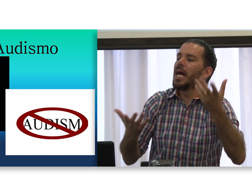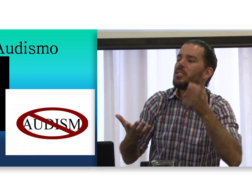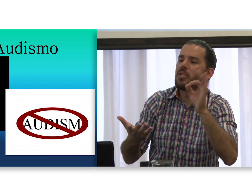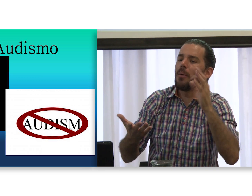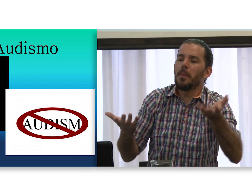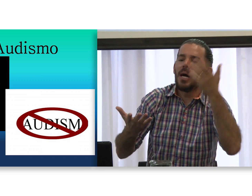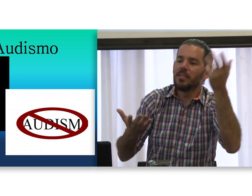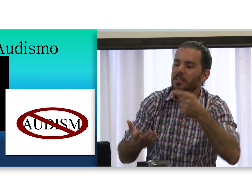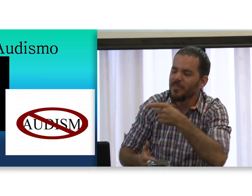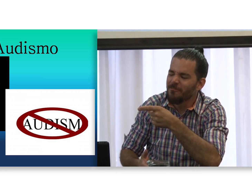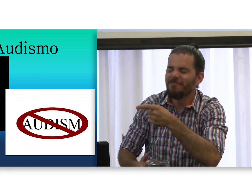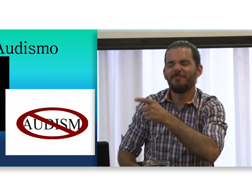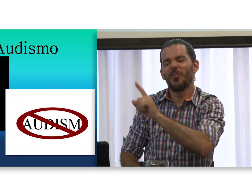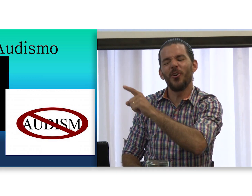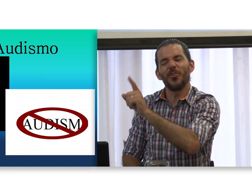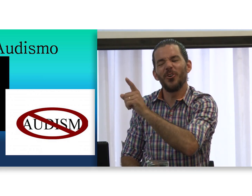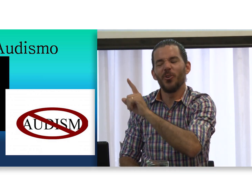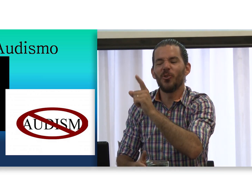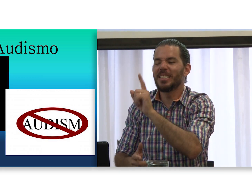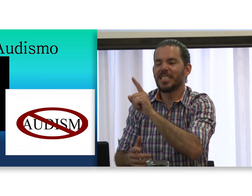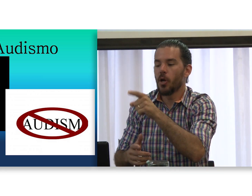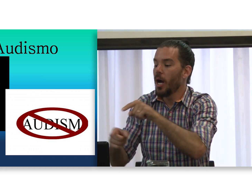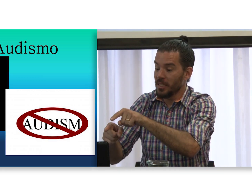sociedad siempre ha visto a las personas sordas de ese modo, pero no